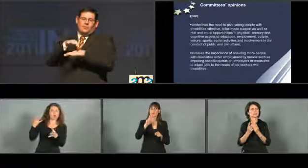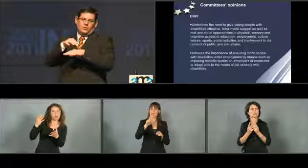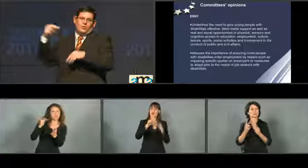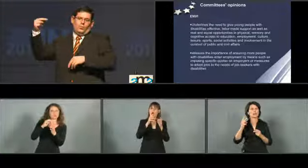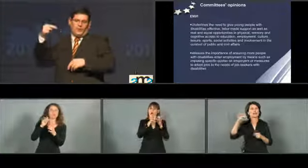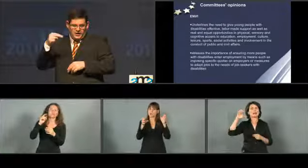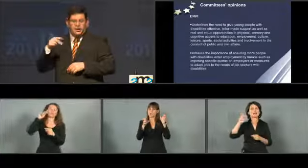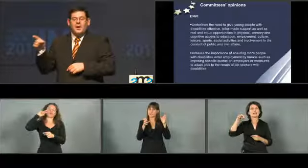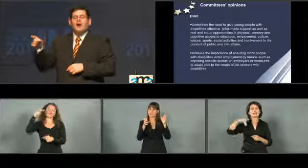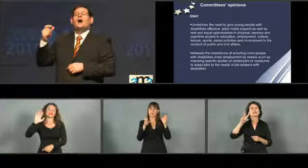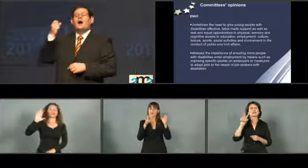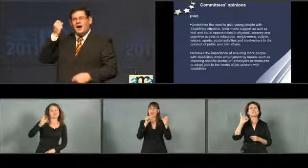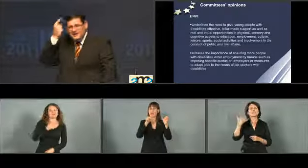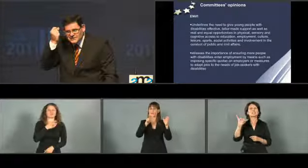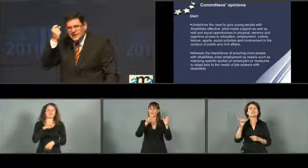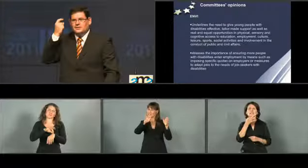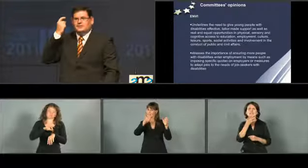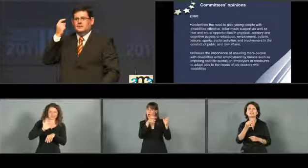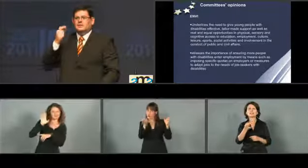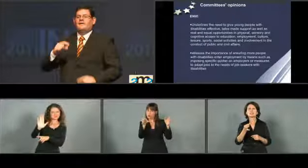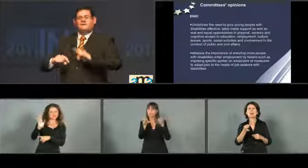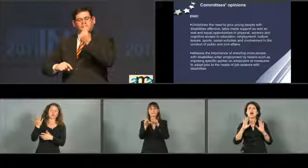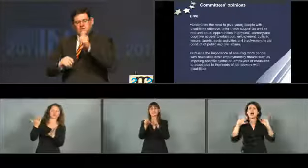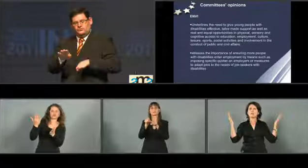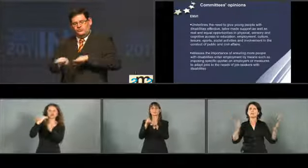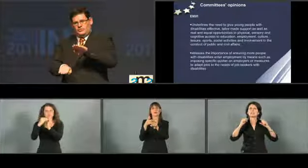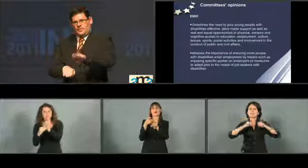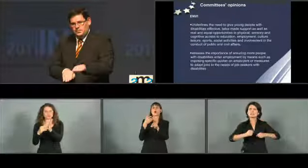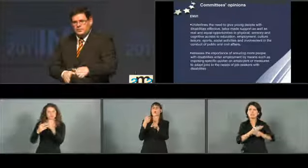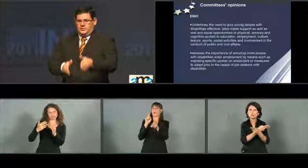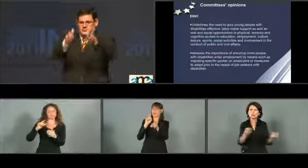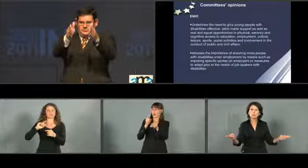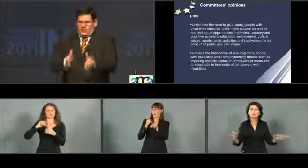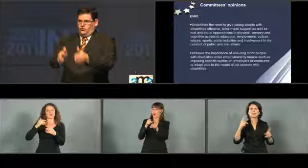de fournir aux jeunes gens affectés du handicap un soutien affectif et personnalisé.